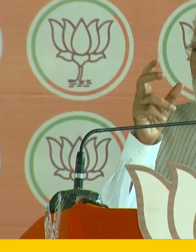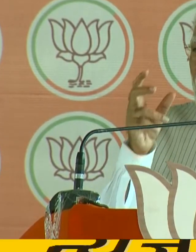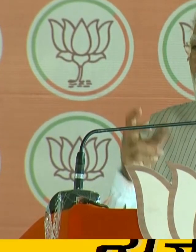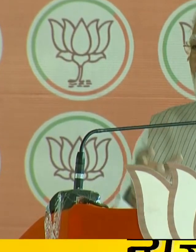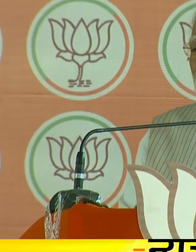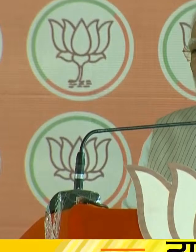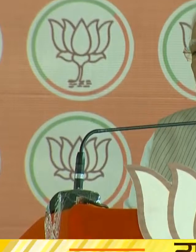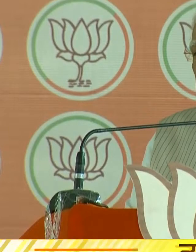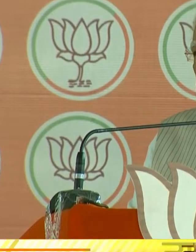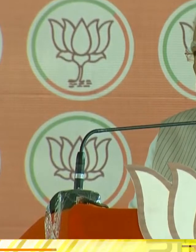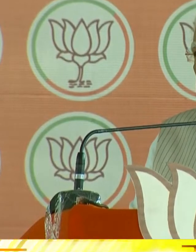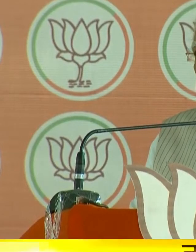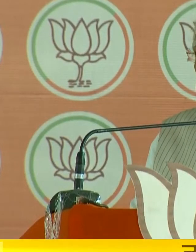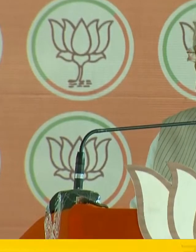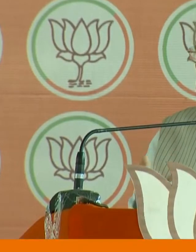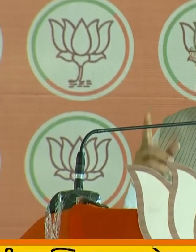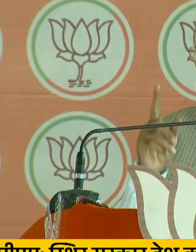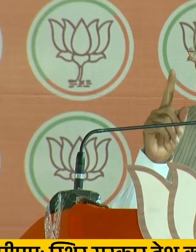पैडी पर